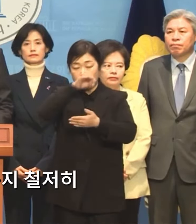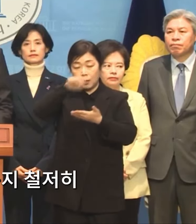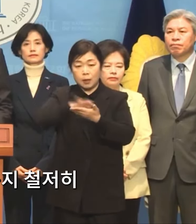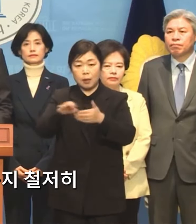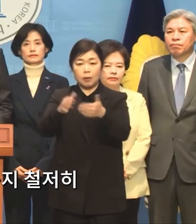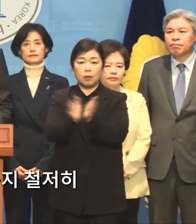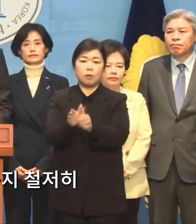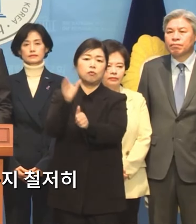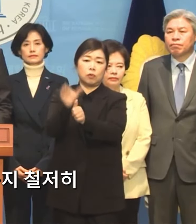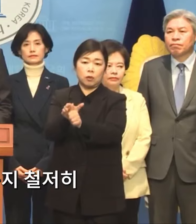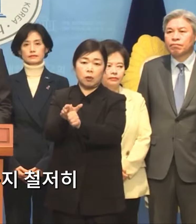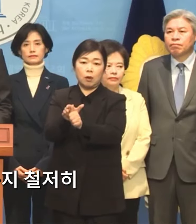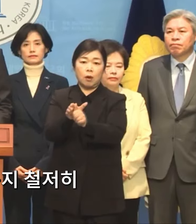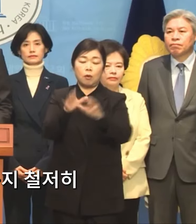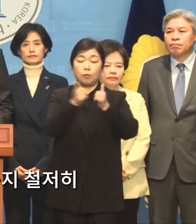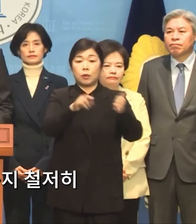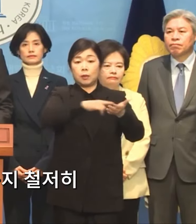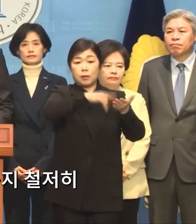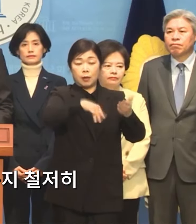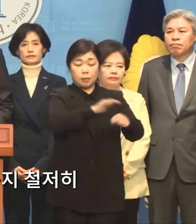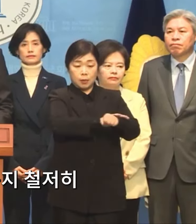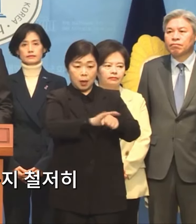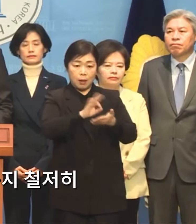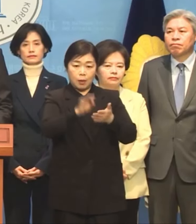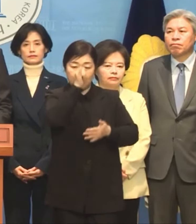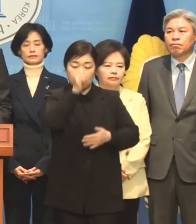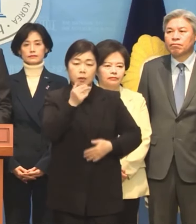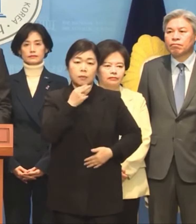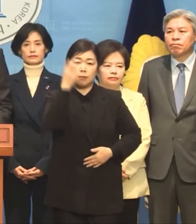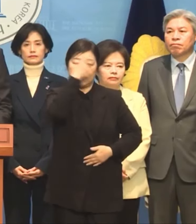국민의 세금이 제대로 쓰였는지 철저히